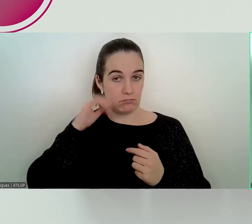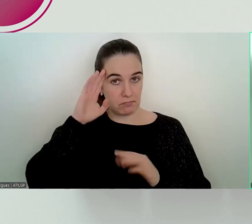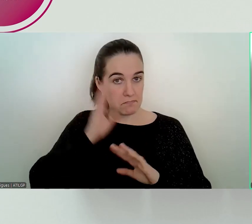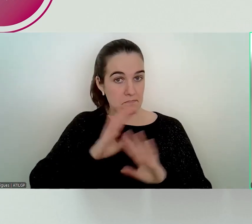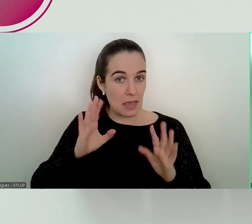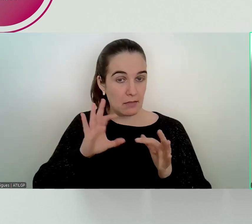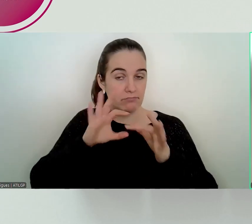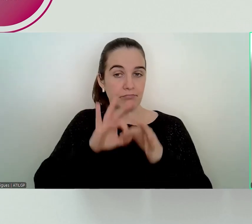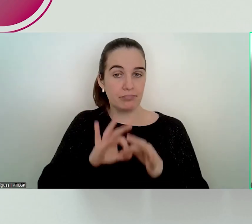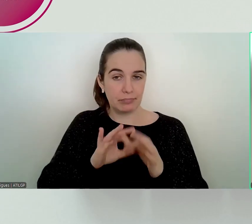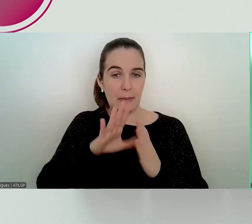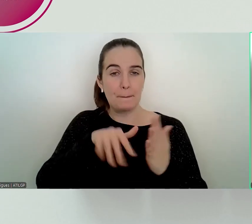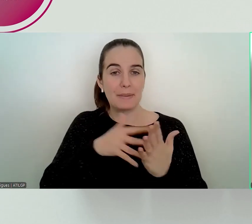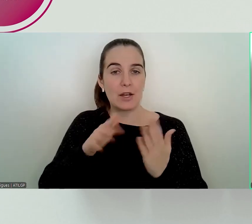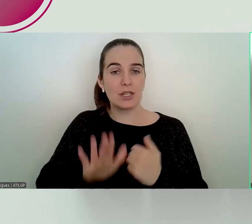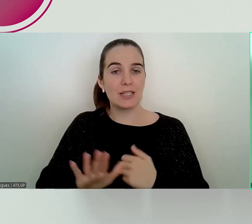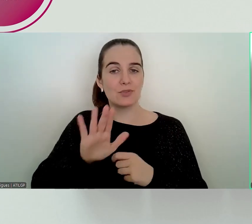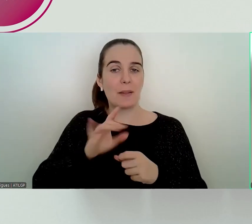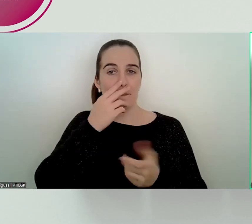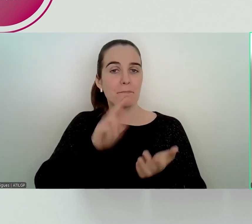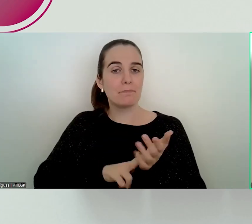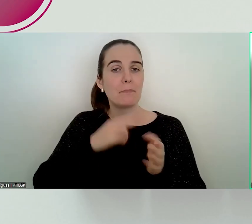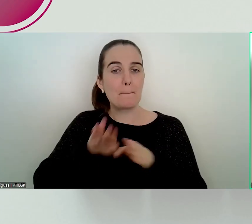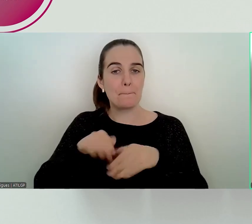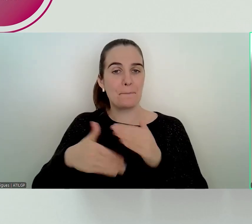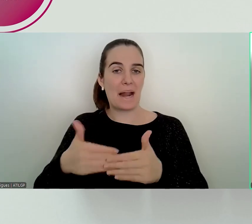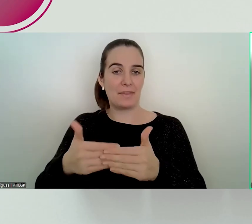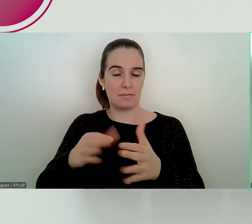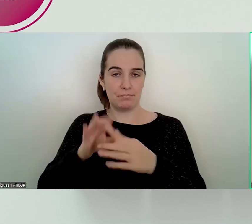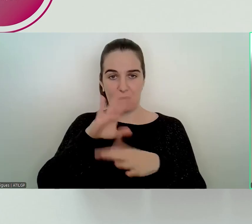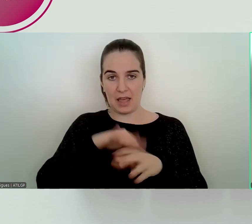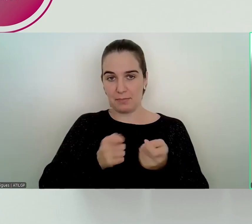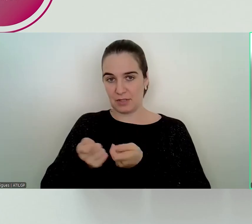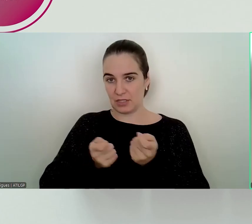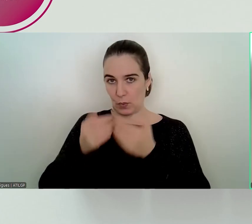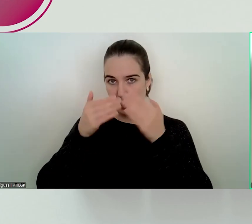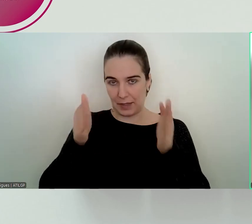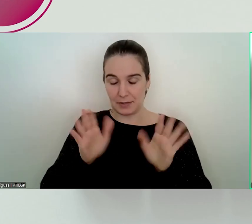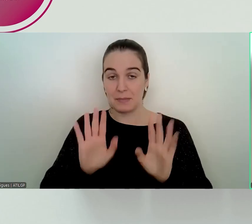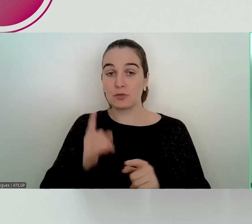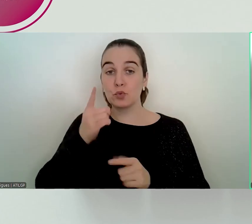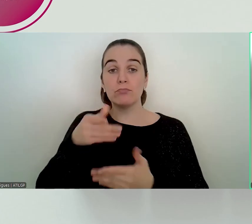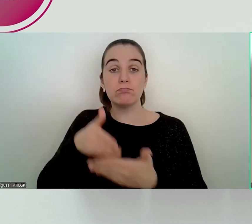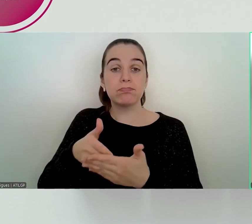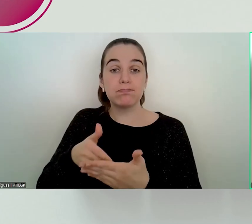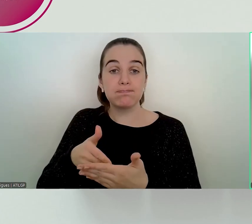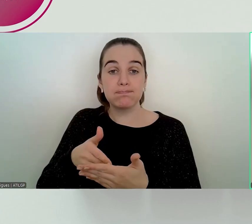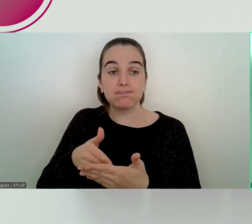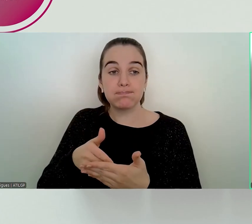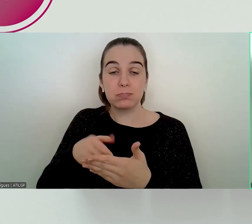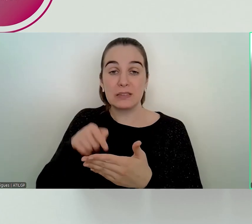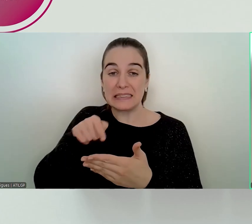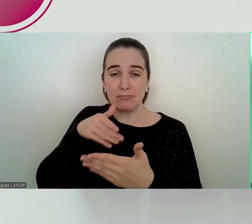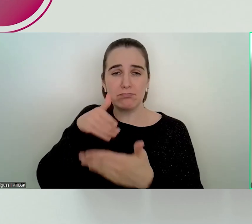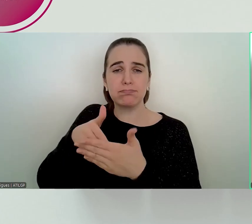implementação destes planos nacionais de ação sobre a administração aberta, um dos grandes entraves se prende com